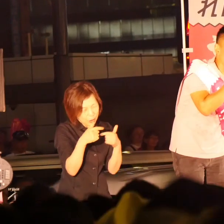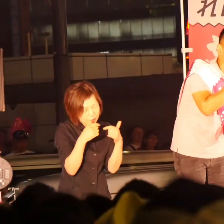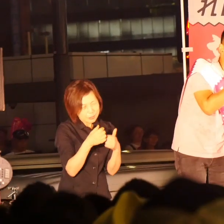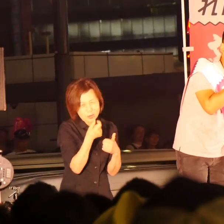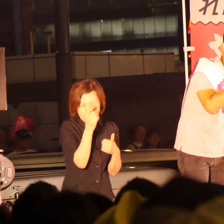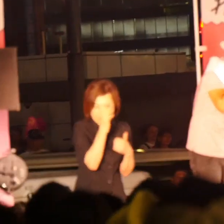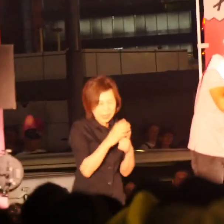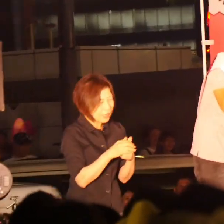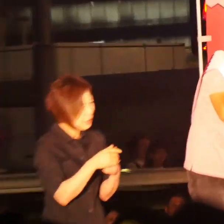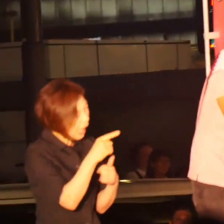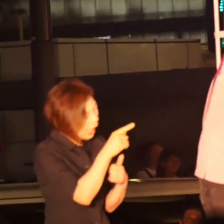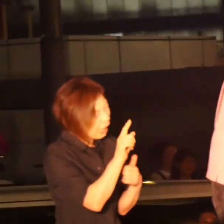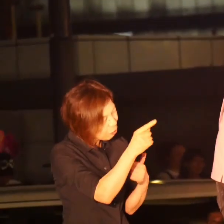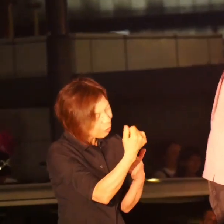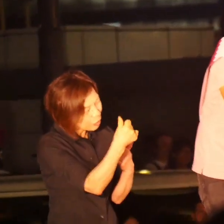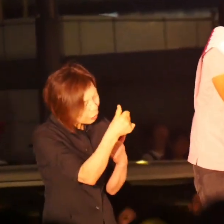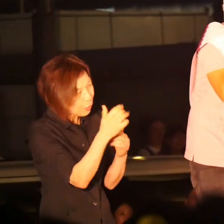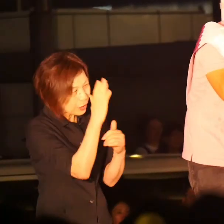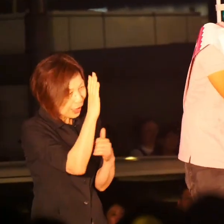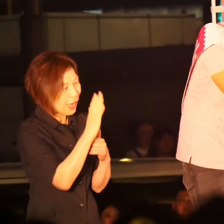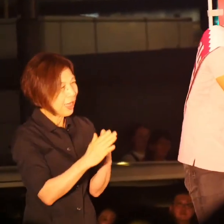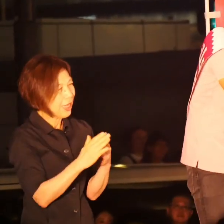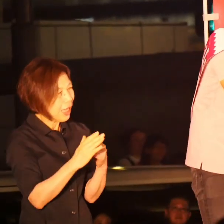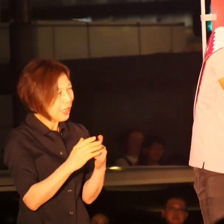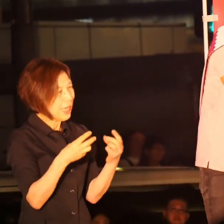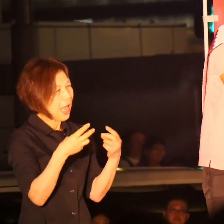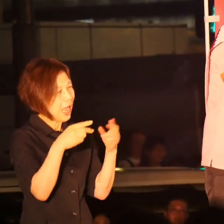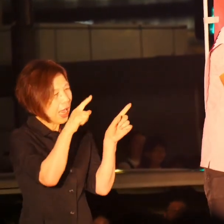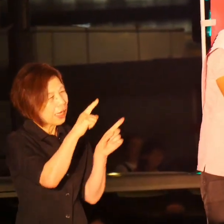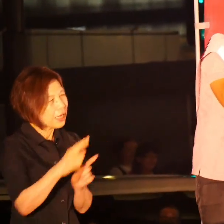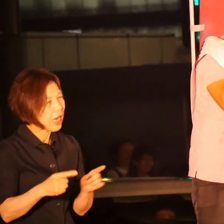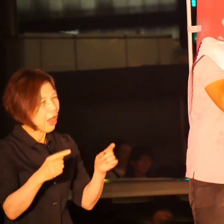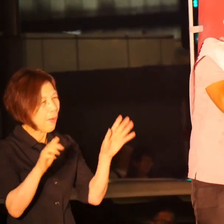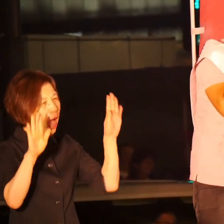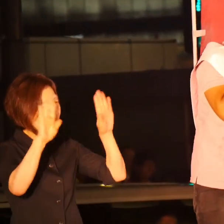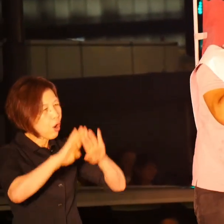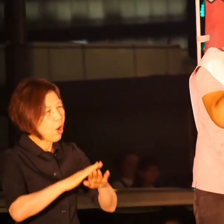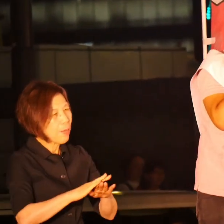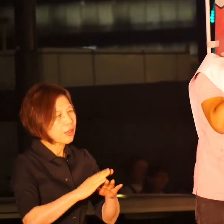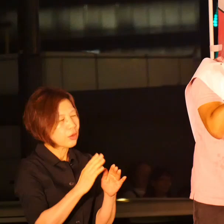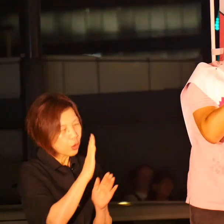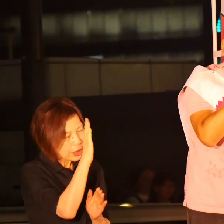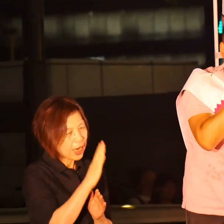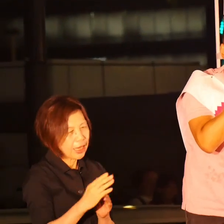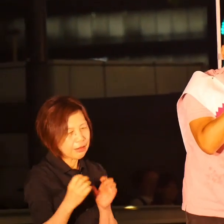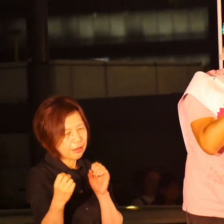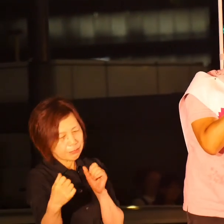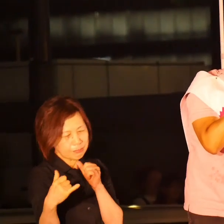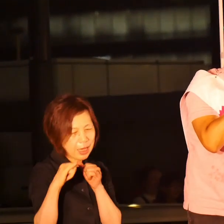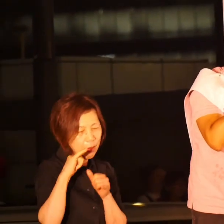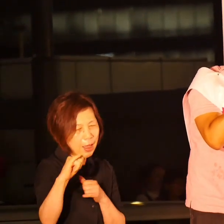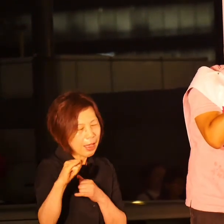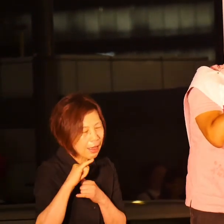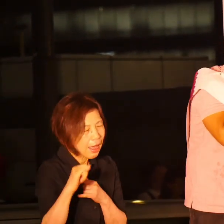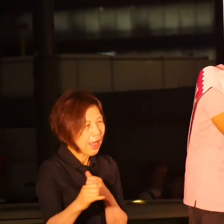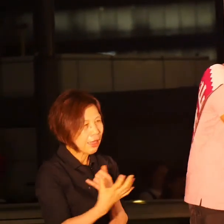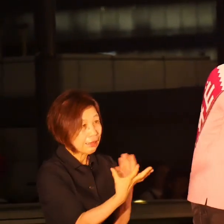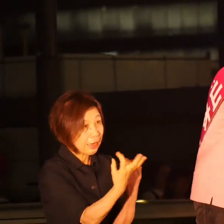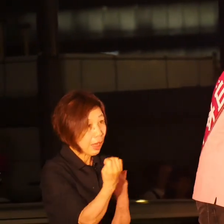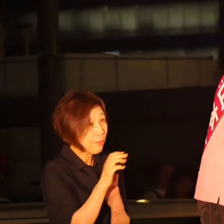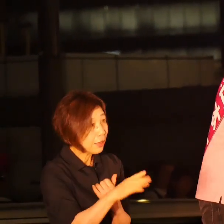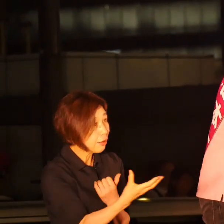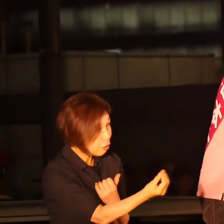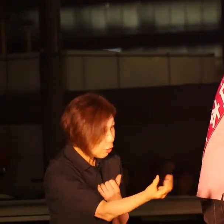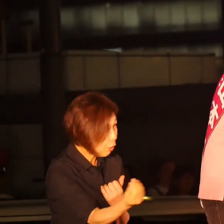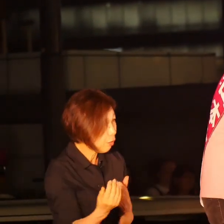に入れてくれる？ね、比例は公明党でよろしく、うん分かった、そんなやり取り何回もしたでしょ皆さん。それ